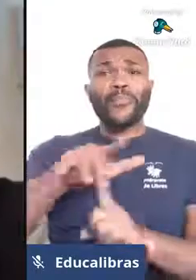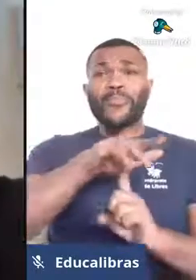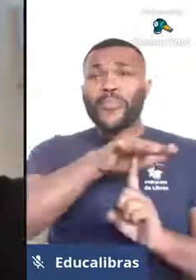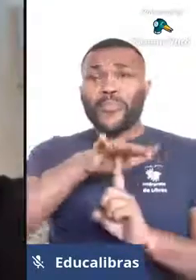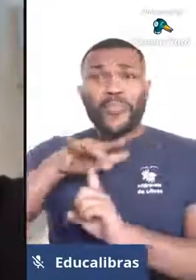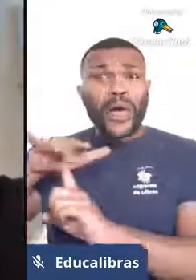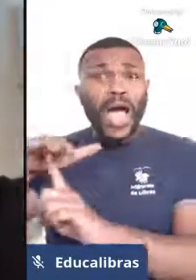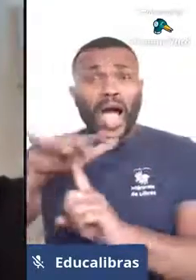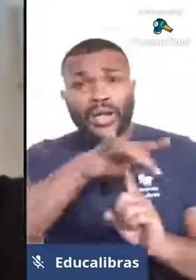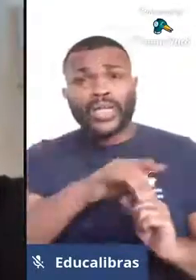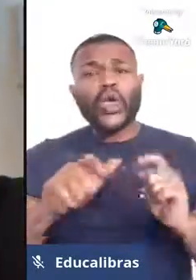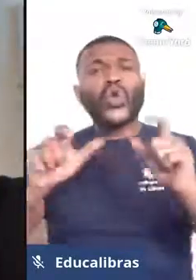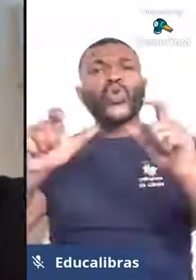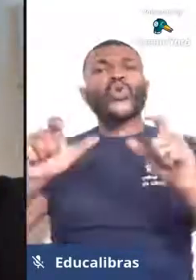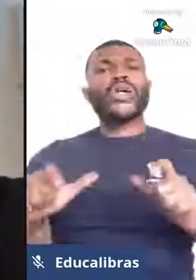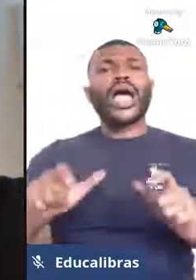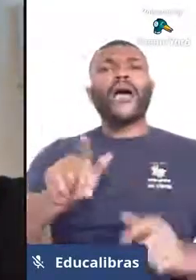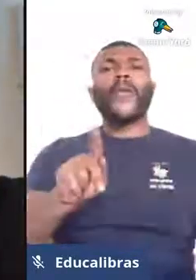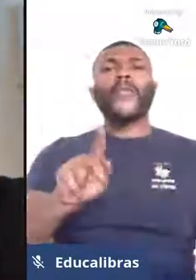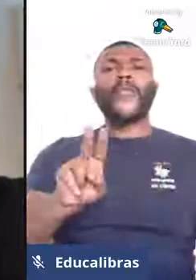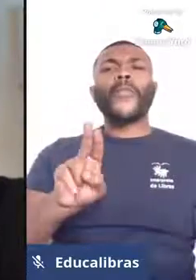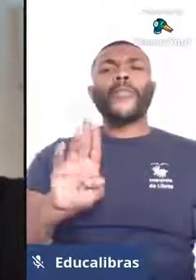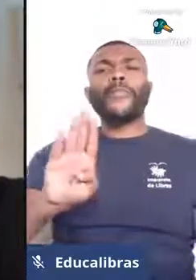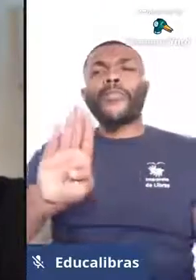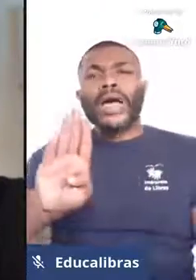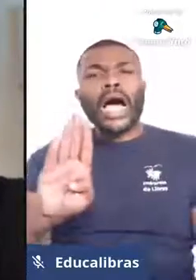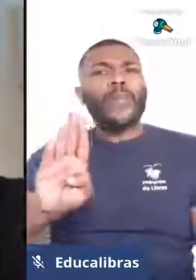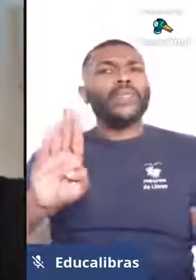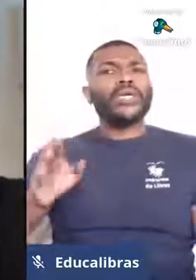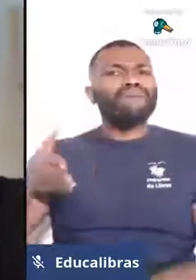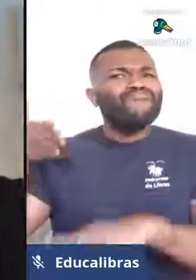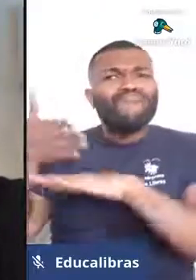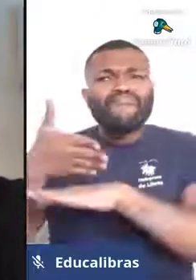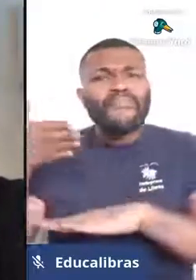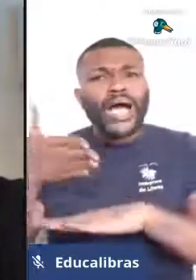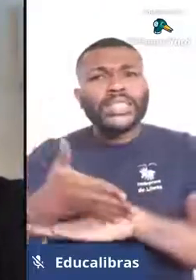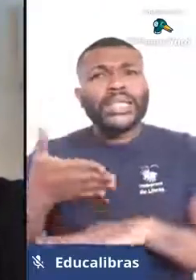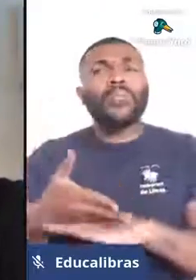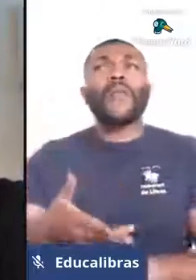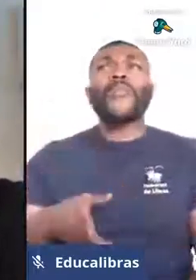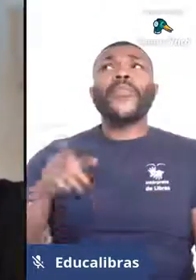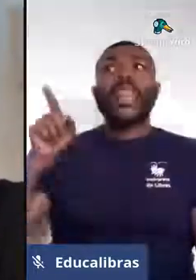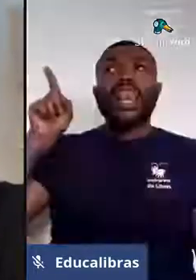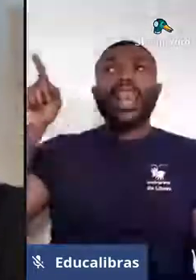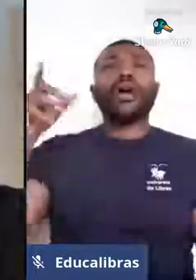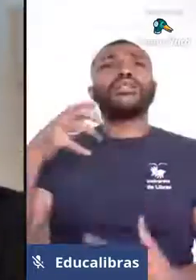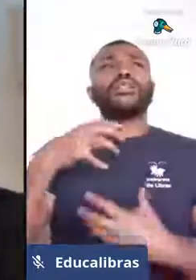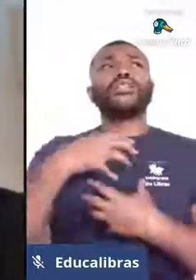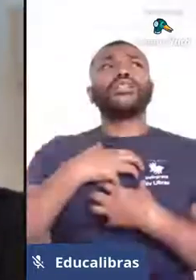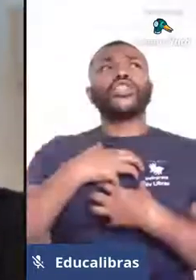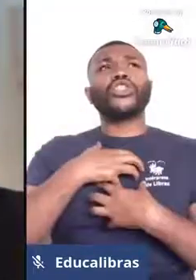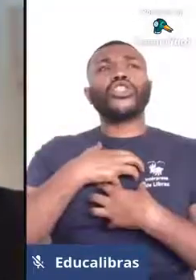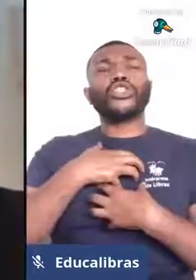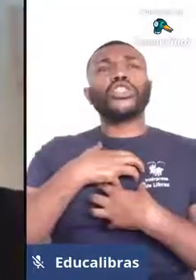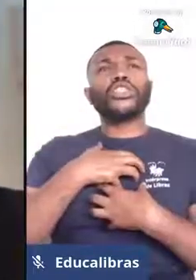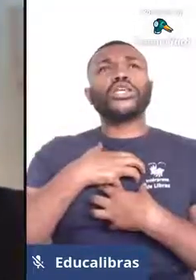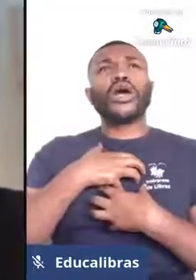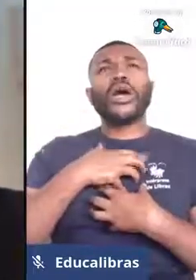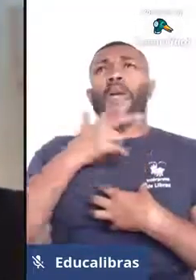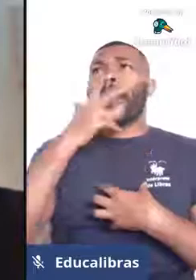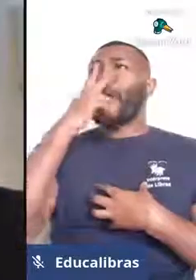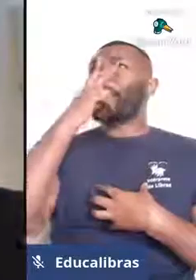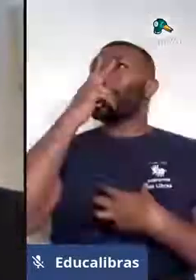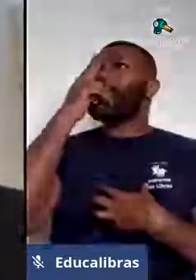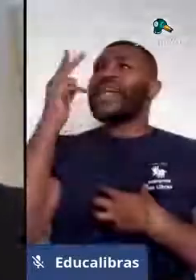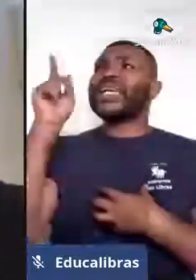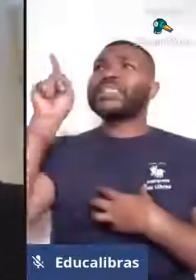mais públicas, né? E um lugar que me dá uma sensação parecida com a que eu tinha no dia a dia de Londres é o Sesc,